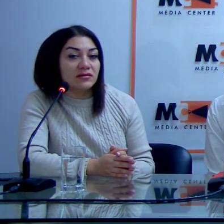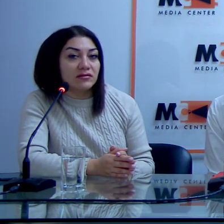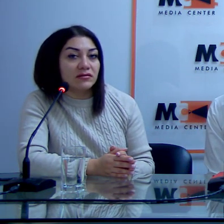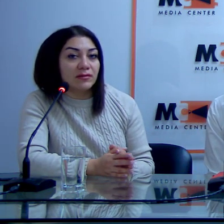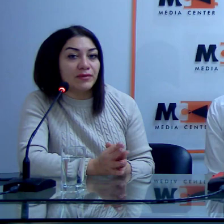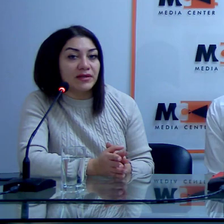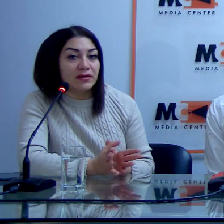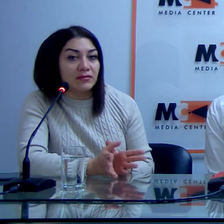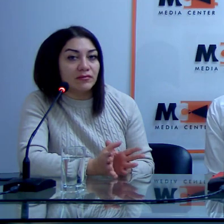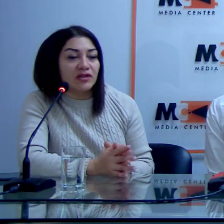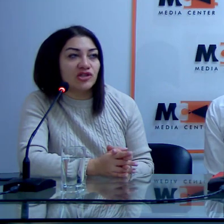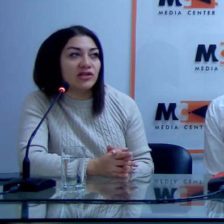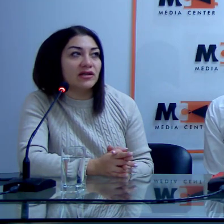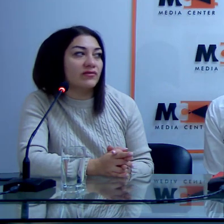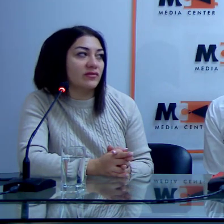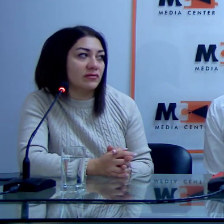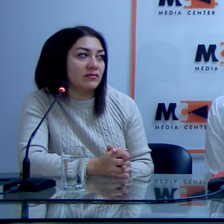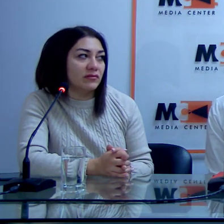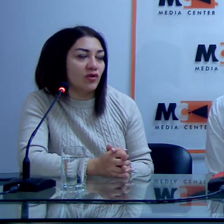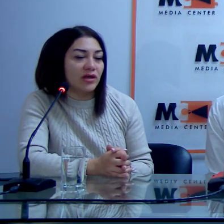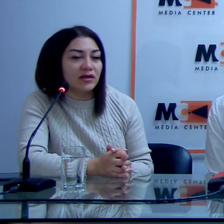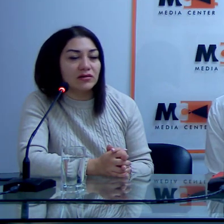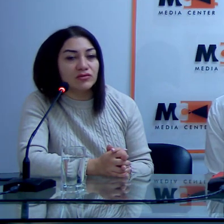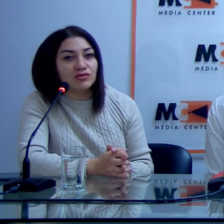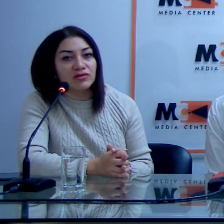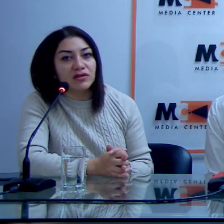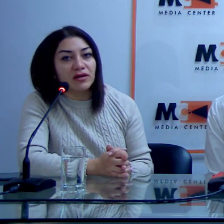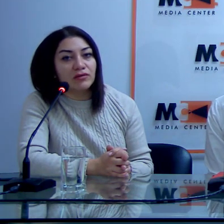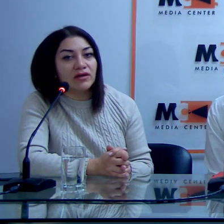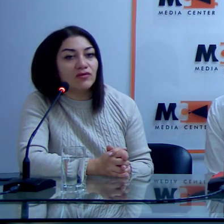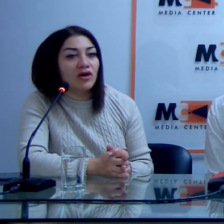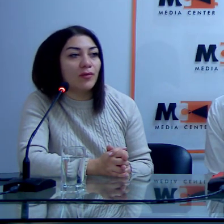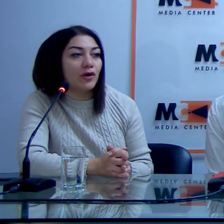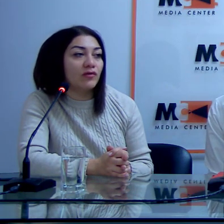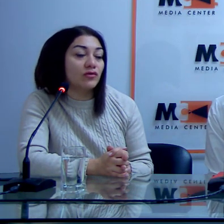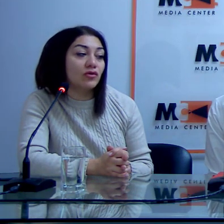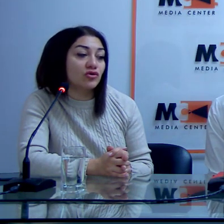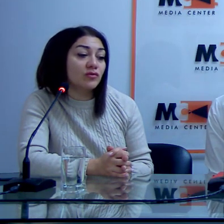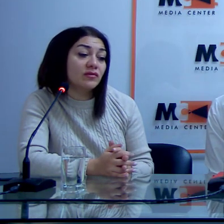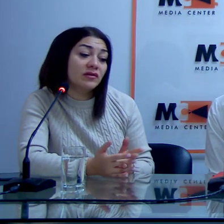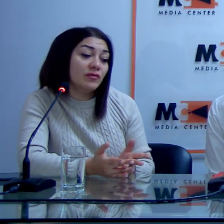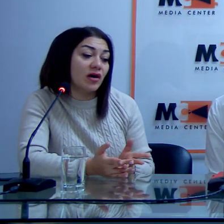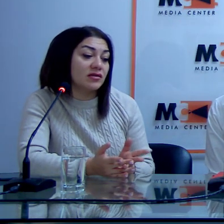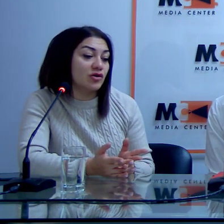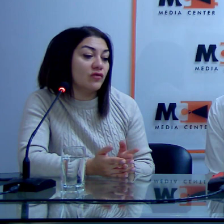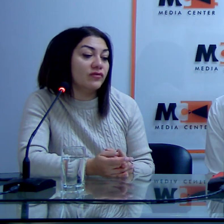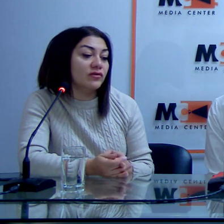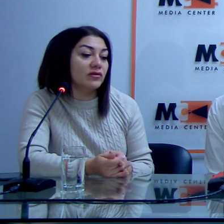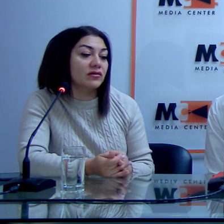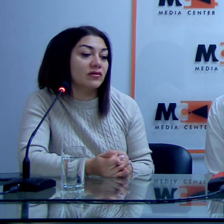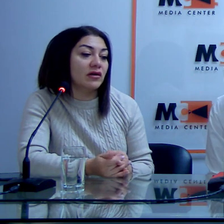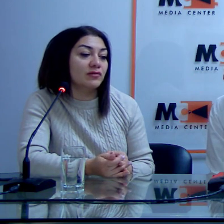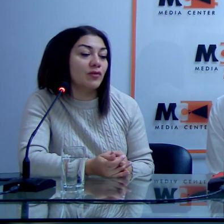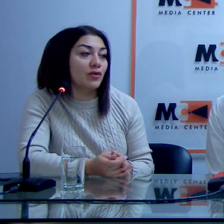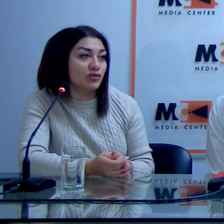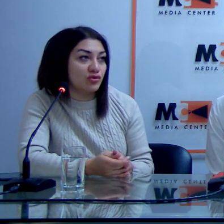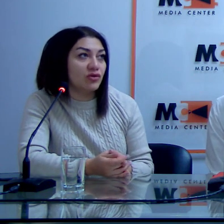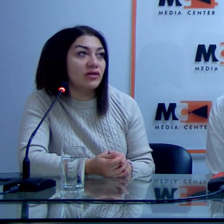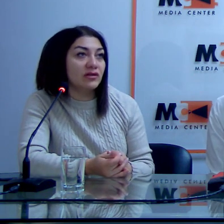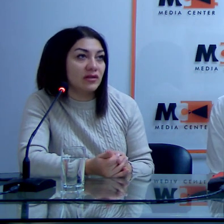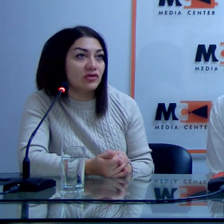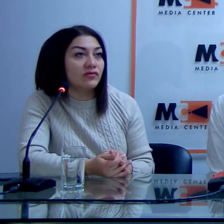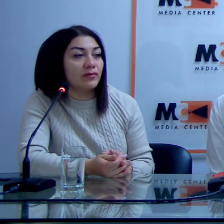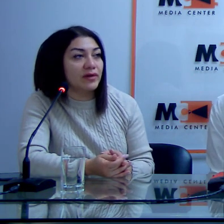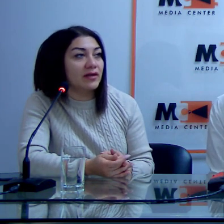անձանց խմբերին մատչելի եւ որակյալ կրթությունը ստանալու իրավունքը ապահովելու գործում իմ կարծիքով այդ